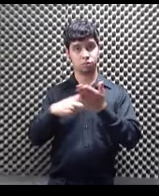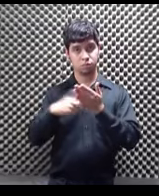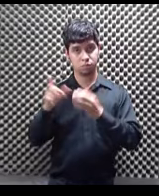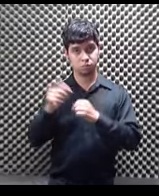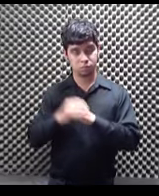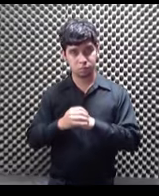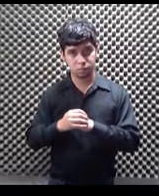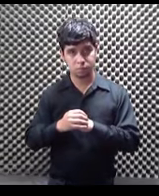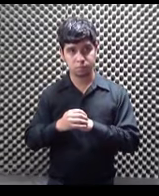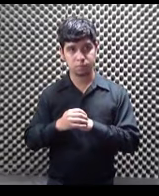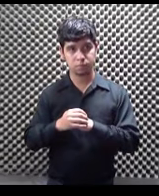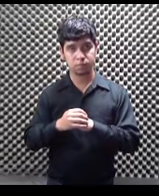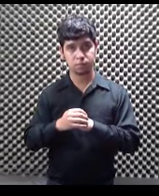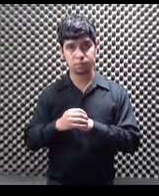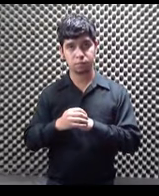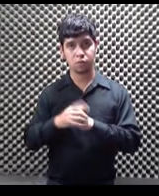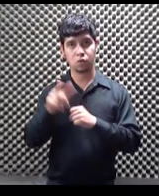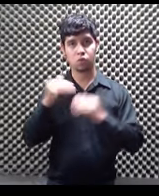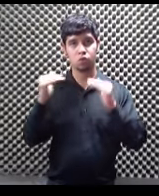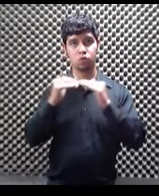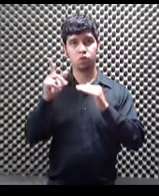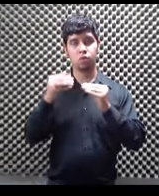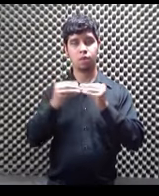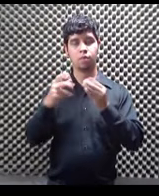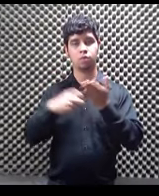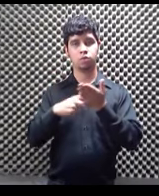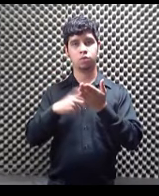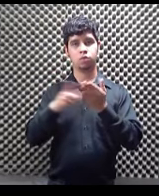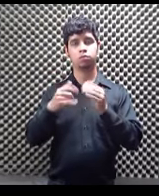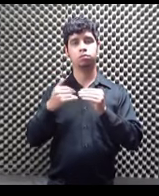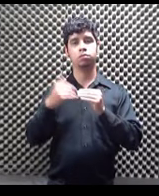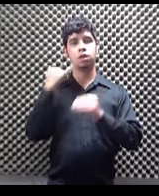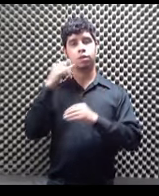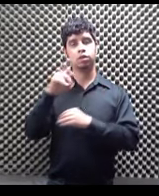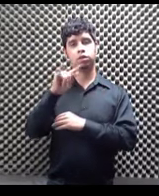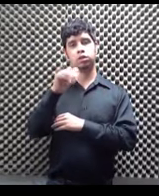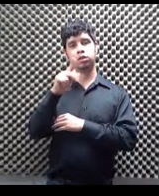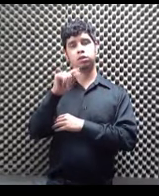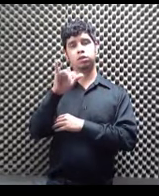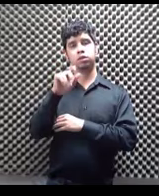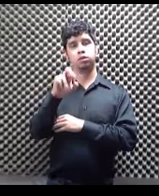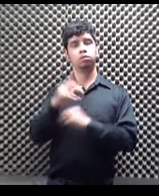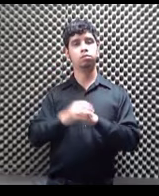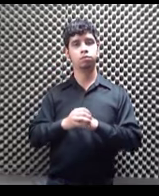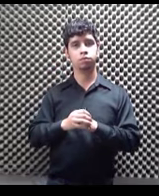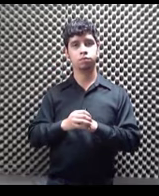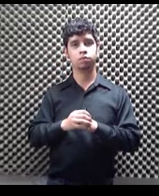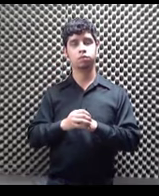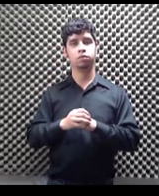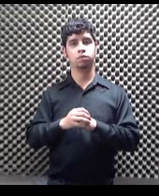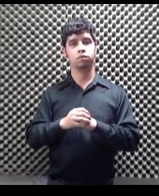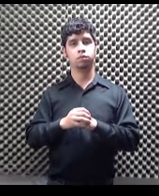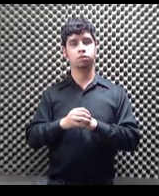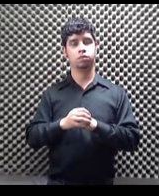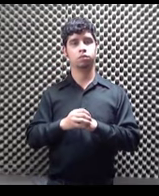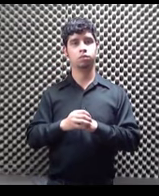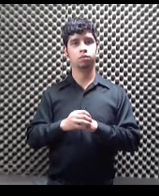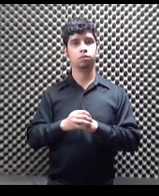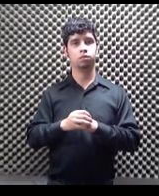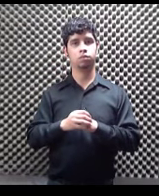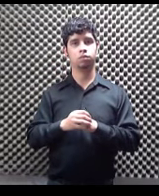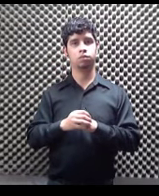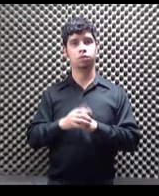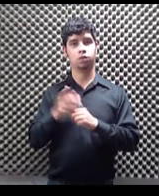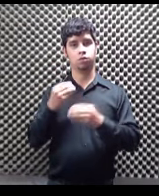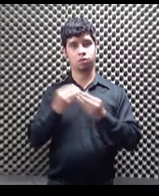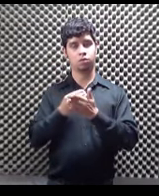Ricardo Santana e Iriabel Colón. Los Justos. Para boletos 620-4444 y 792-5000. Auspician, Instituto de Cultura, Donativos